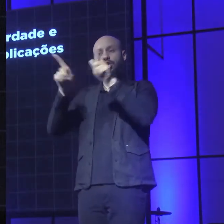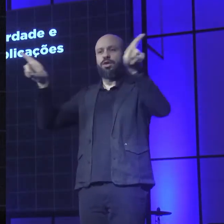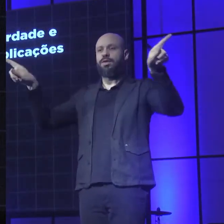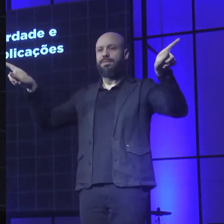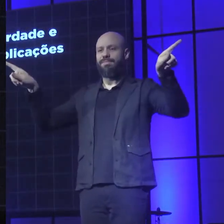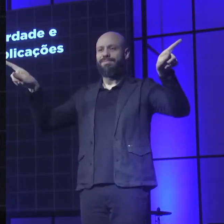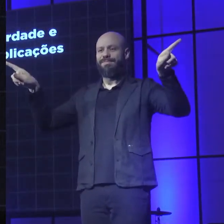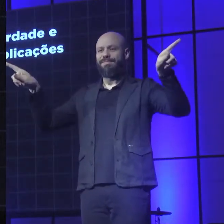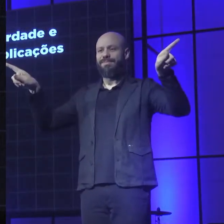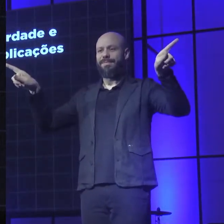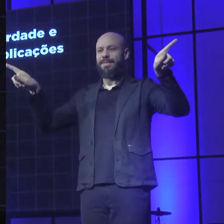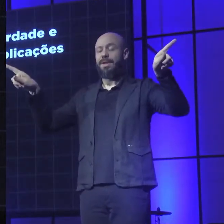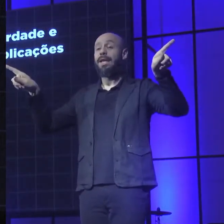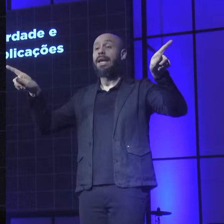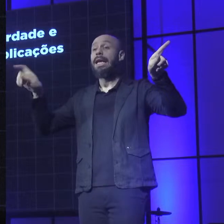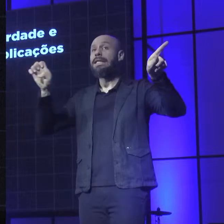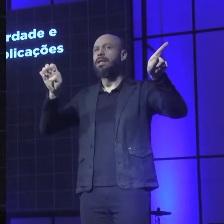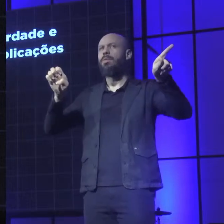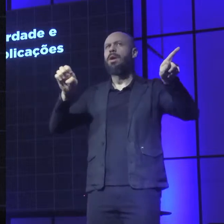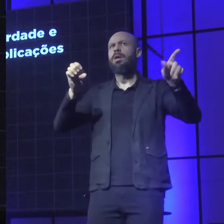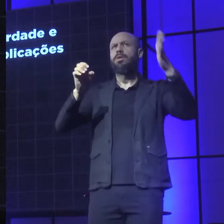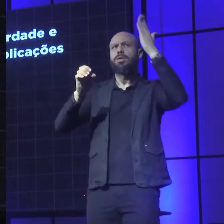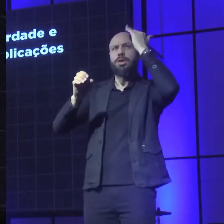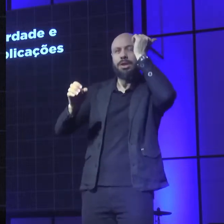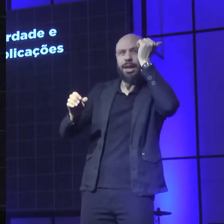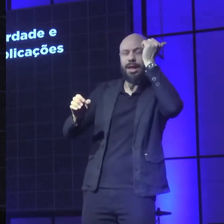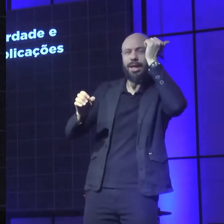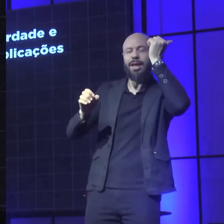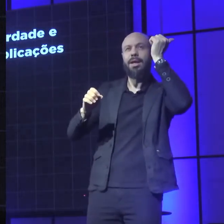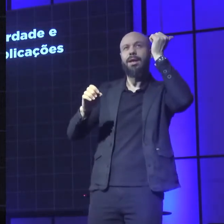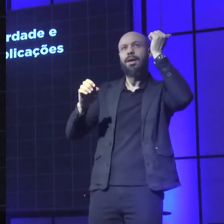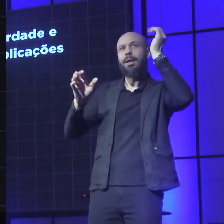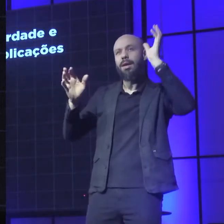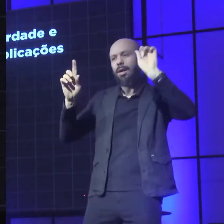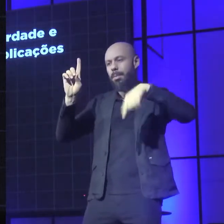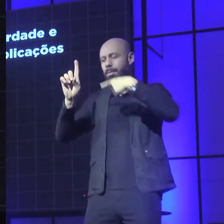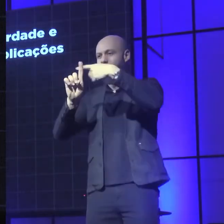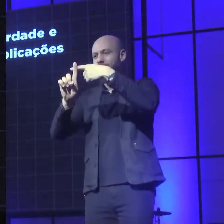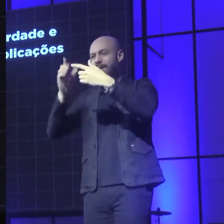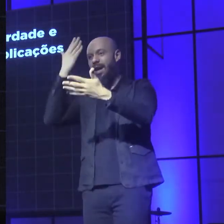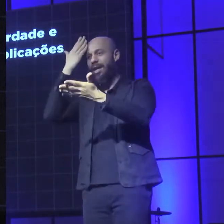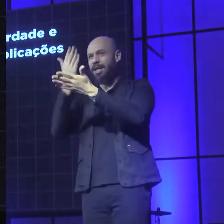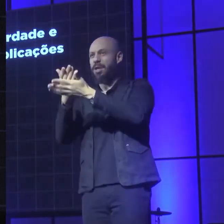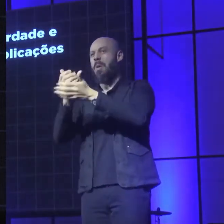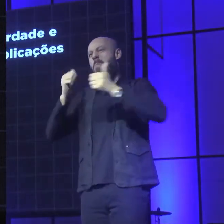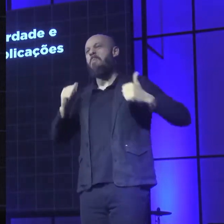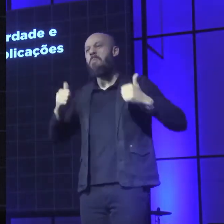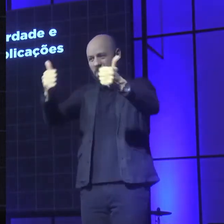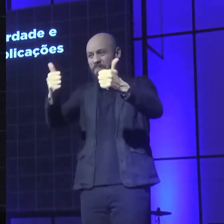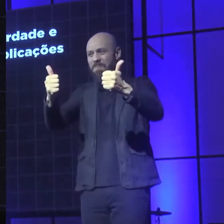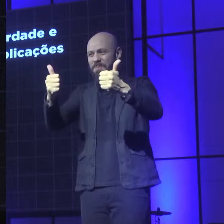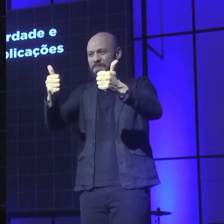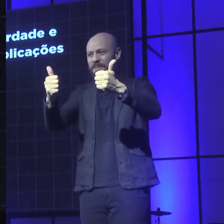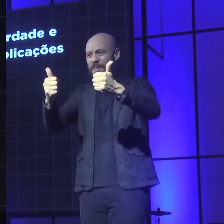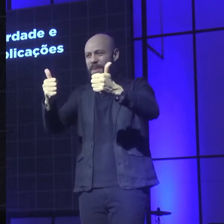tem implicações eternas. Mas eu diria mais: a eternidade começa